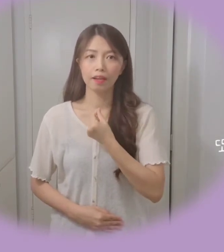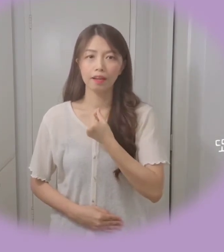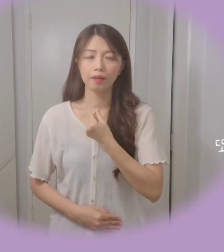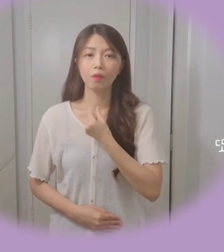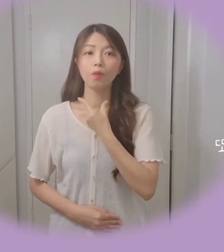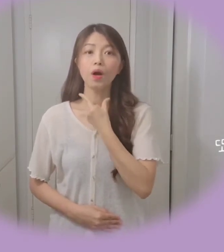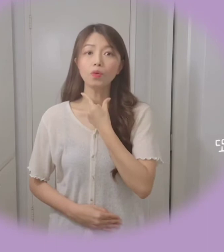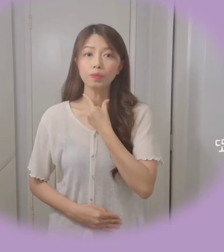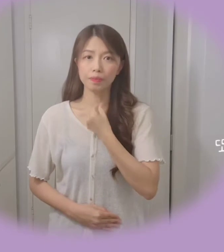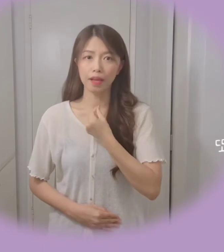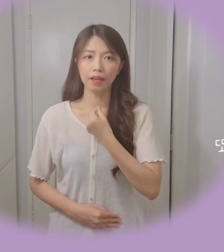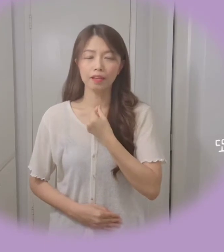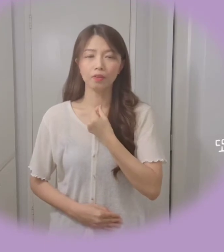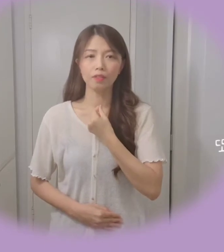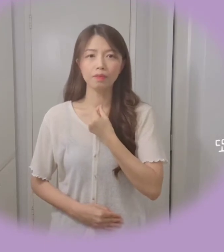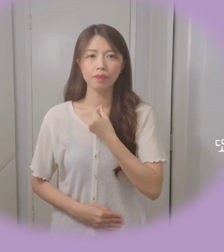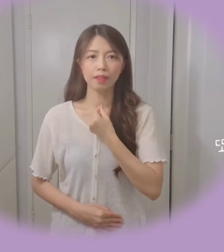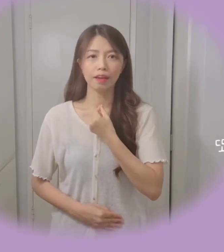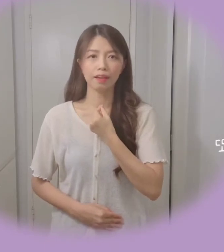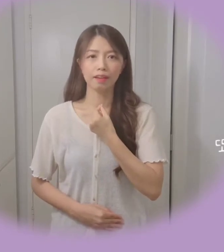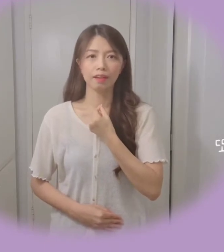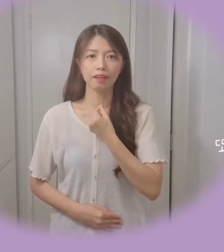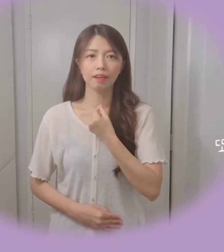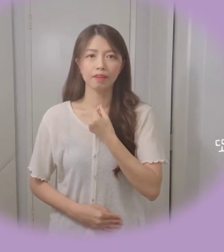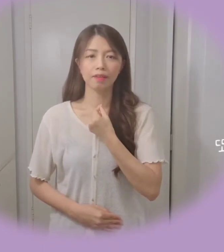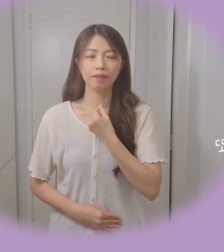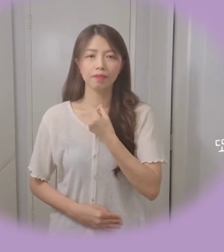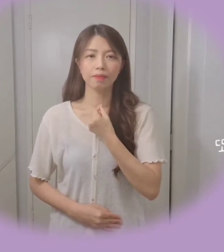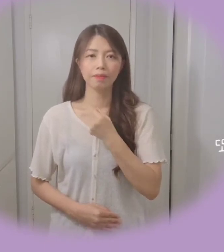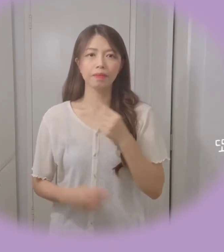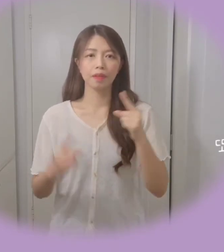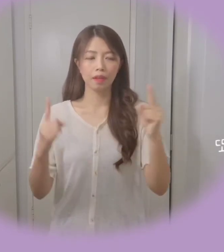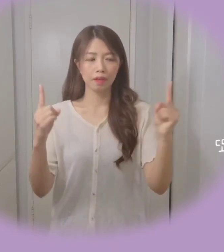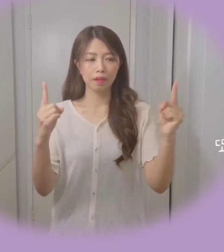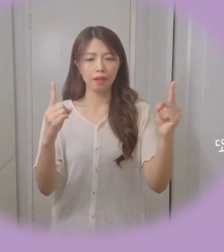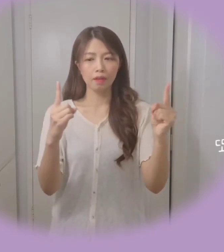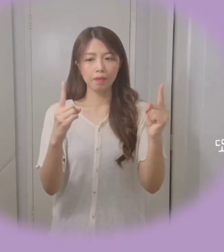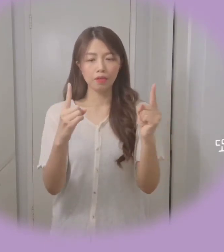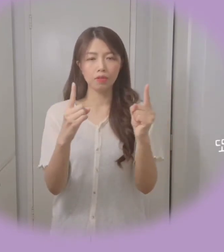원하다, 뭐뭐 하고 싶다 이런 뜻입니다.